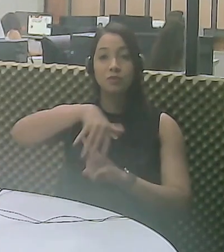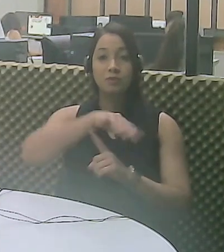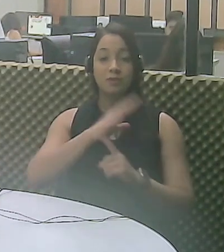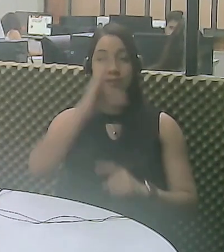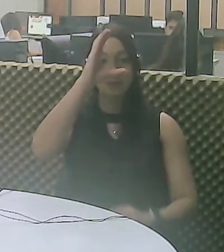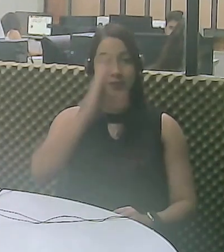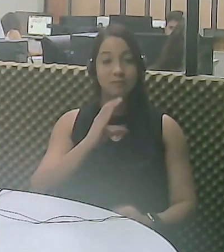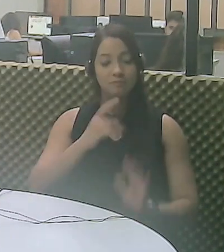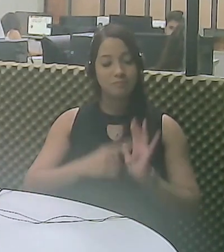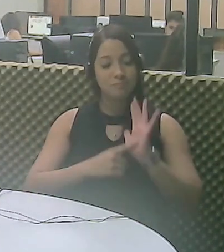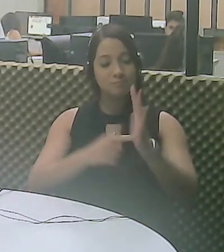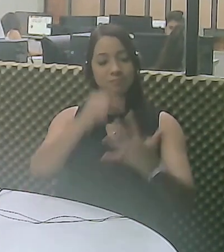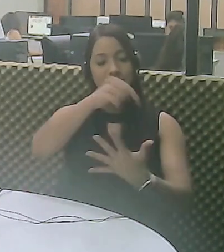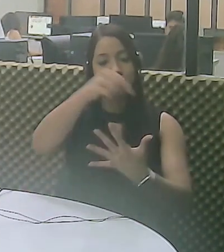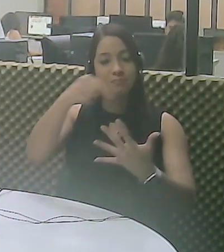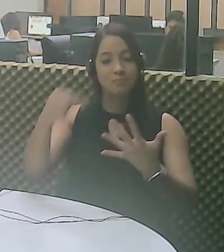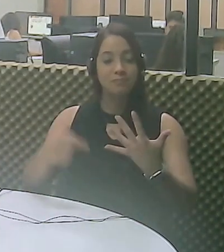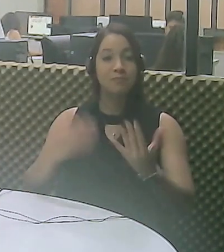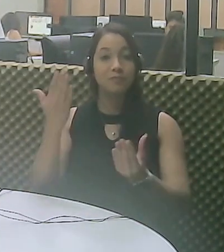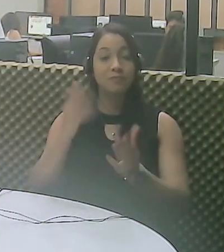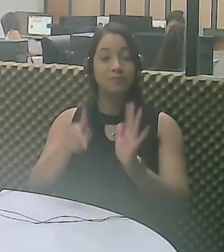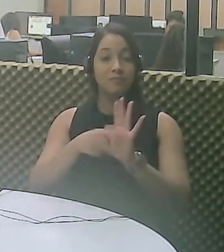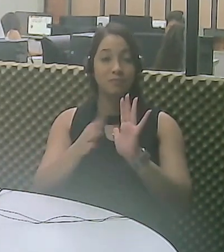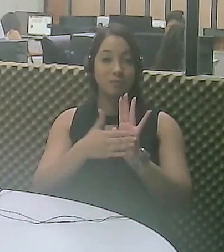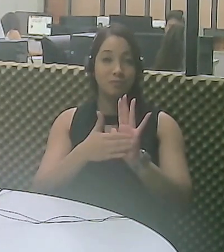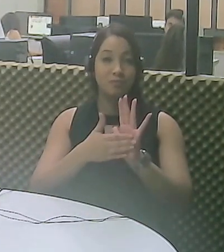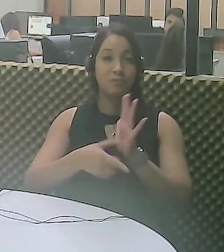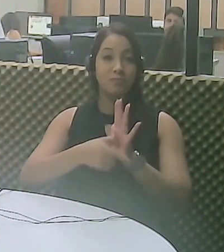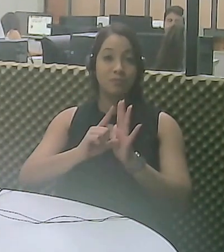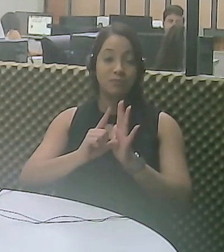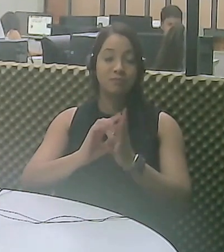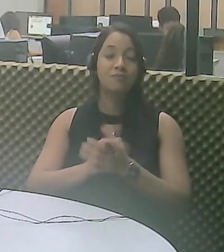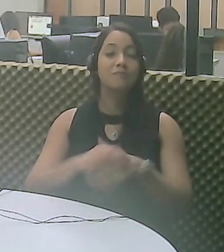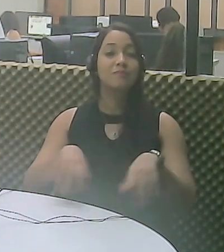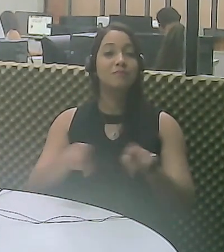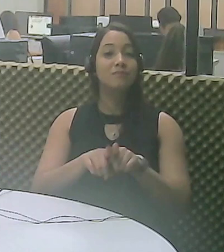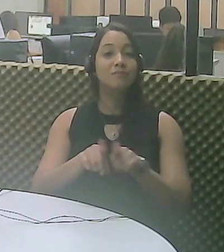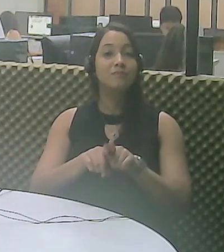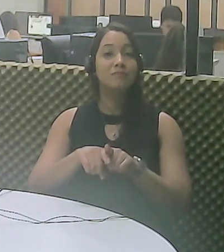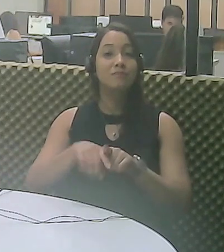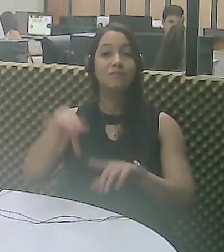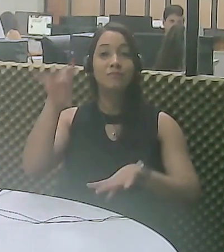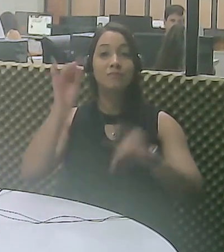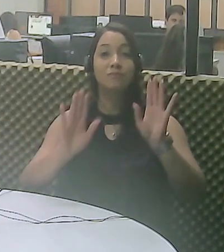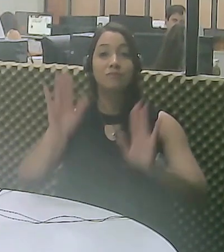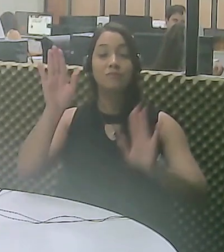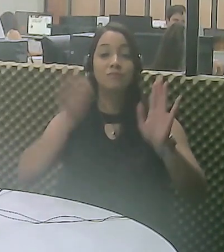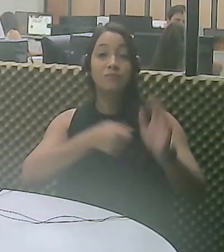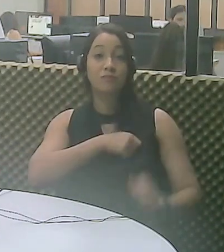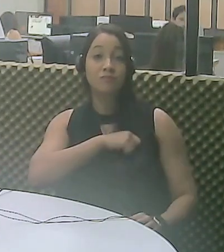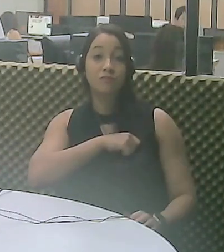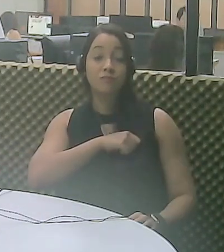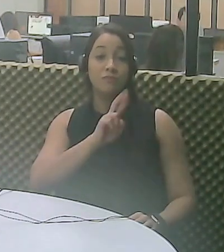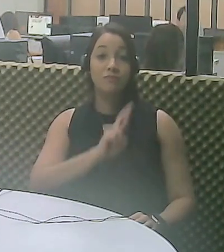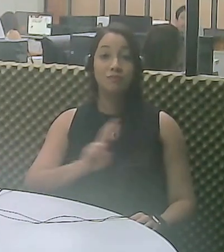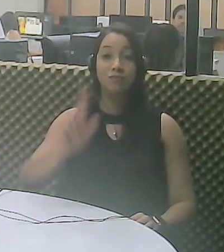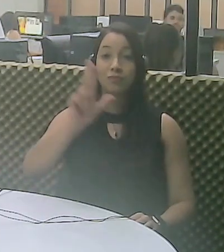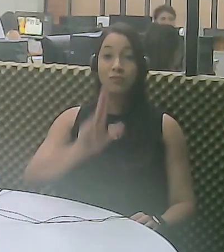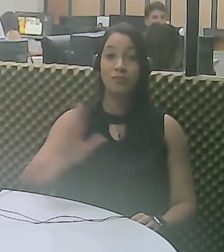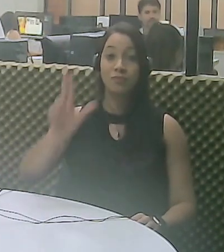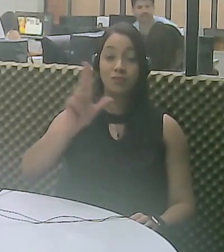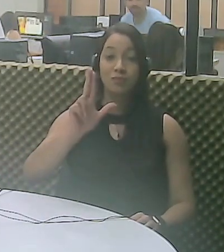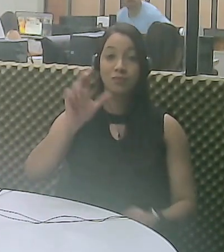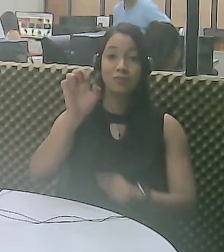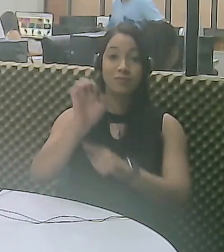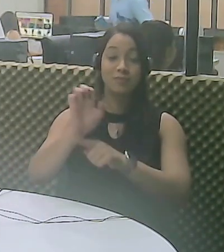foram apresentadas as propostas provenientes da pré-conferência e também houve eleição dos delegados que representarão Uberlândia na